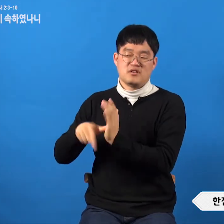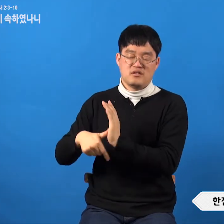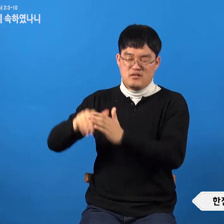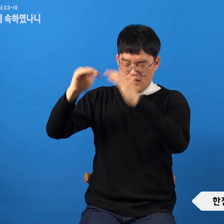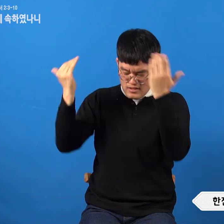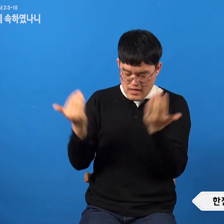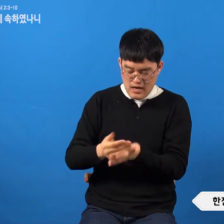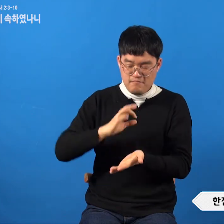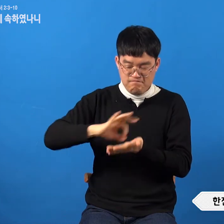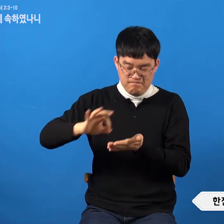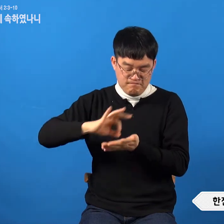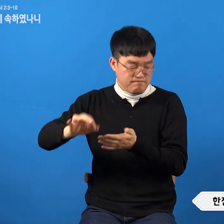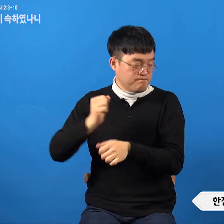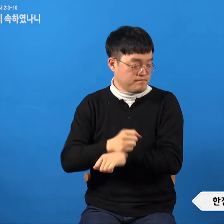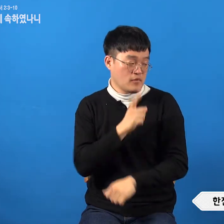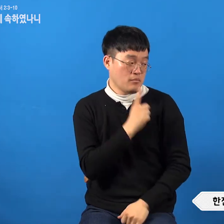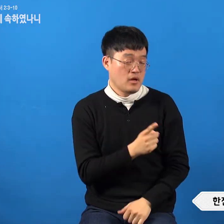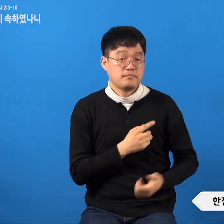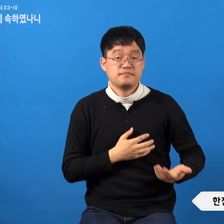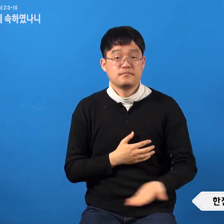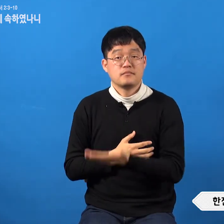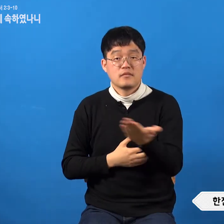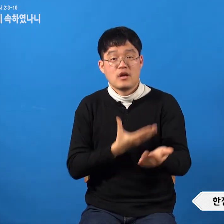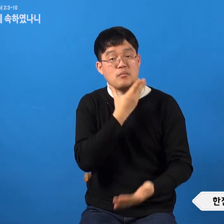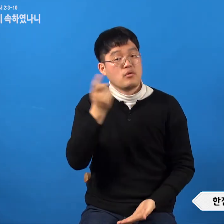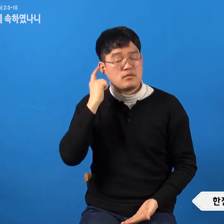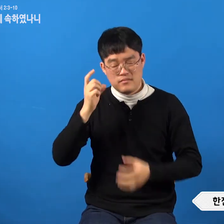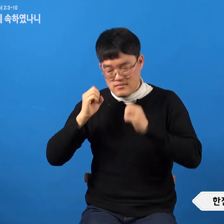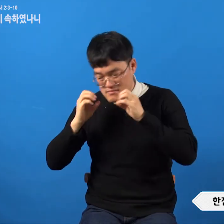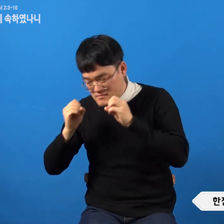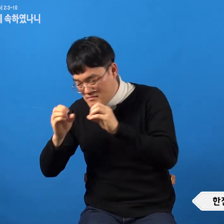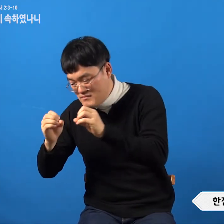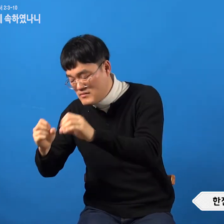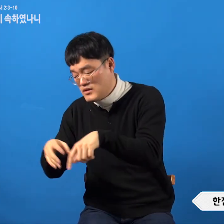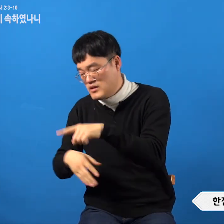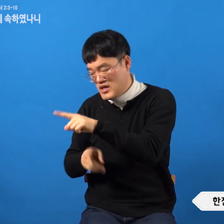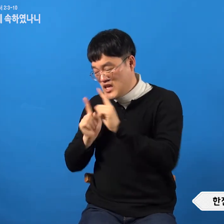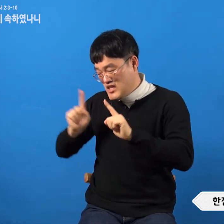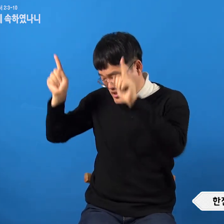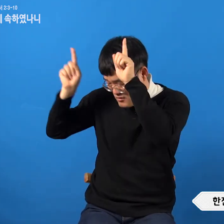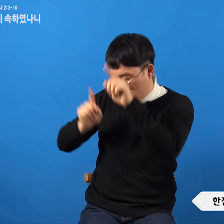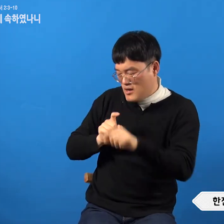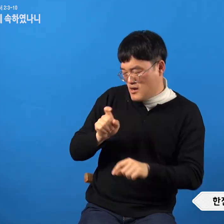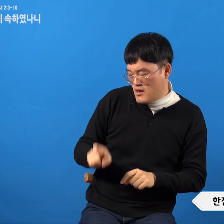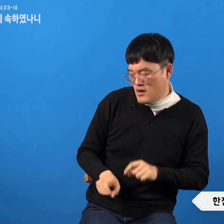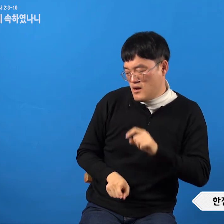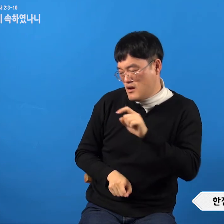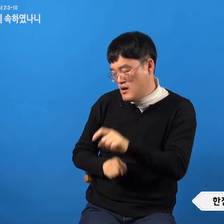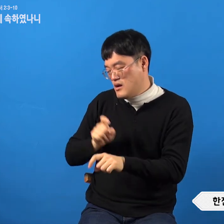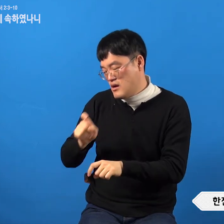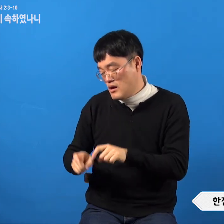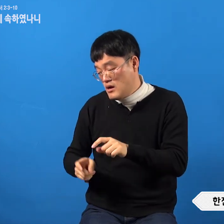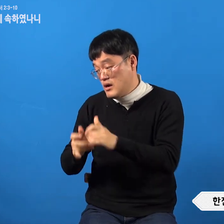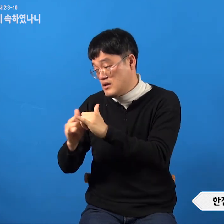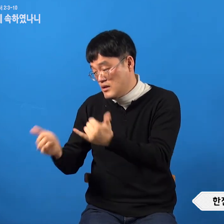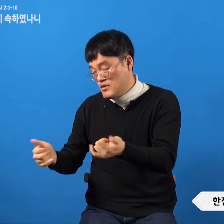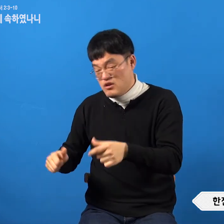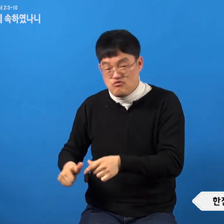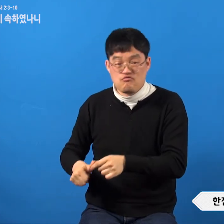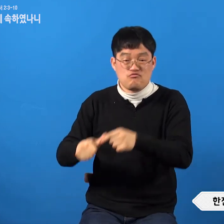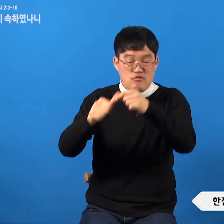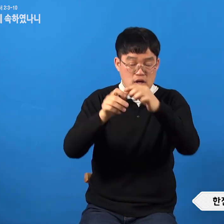여러분, 복음을 전해서 지옥의 그린 말 위에 있는 사람을 건져내는 그 놀라운,